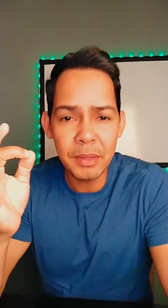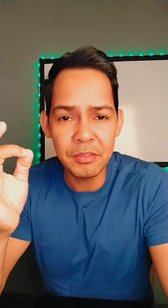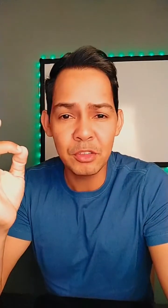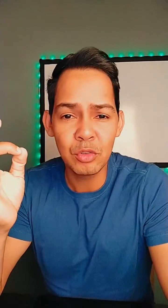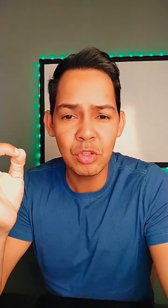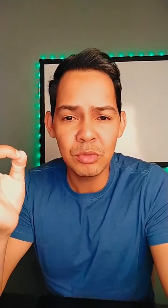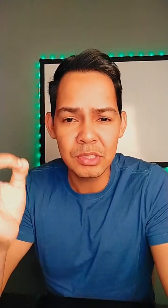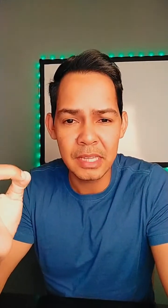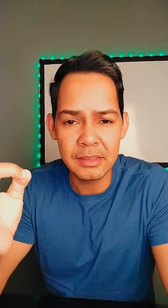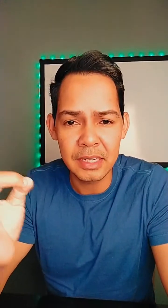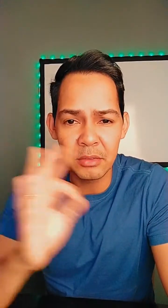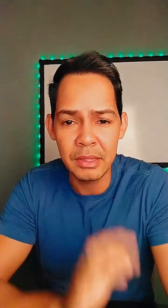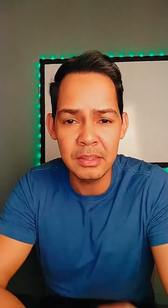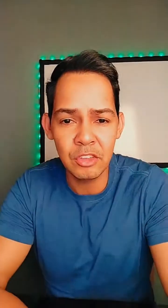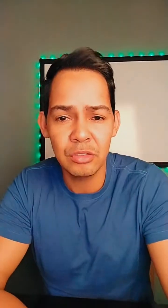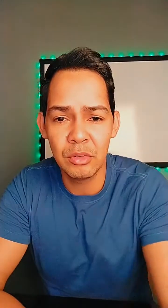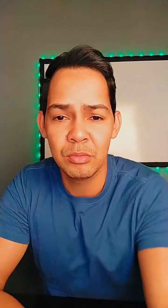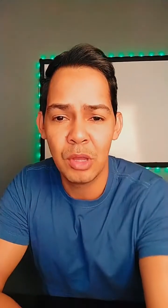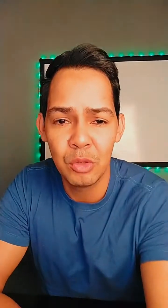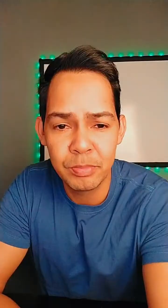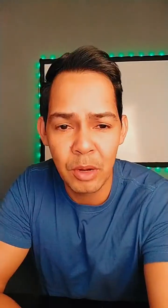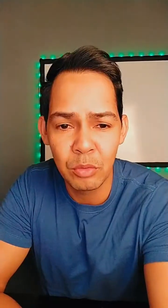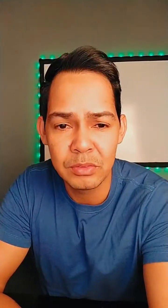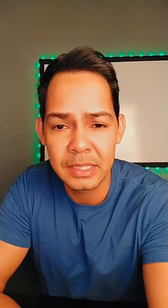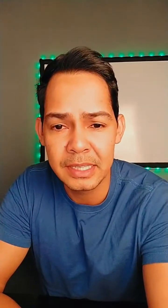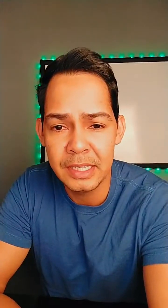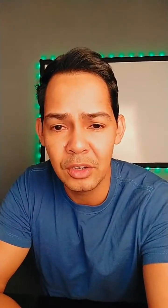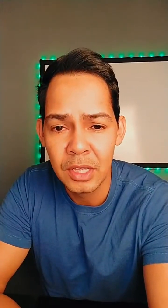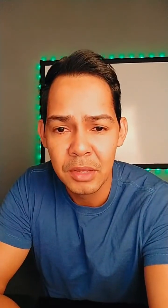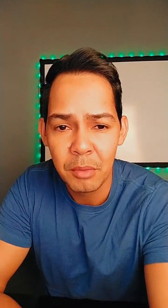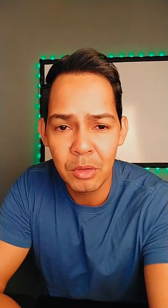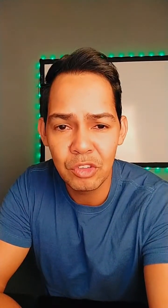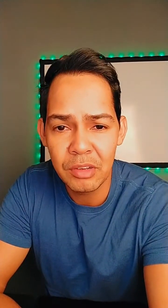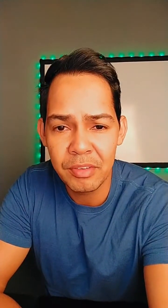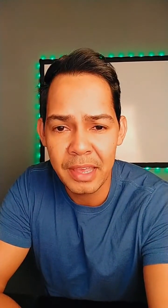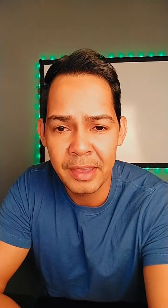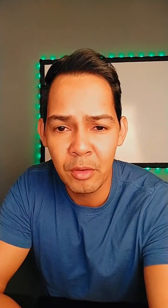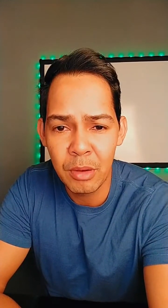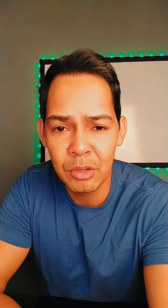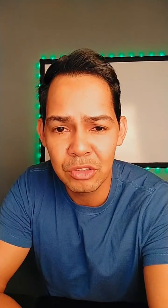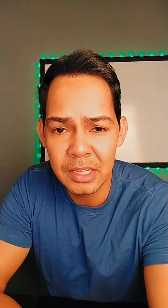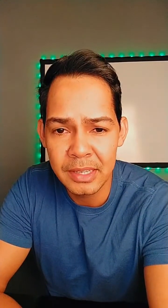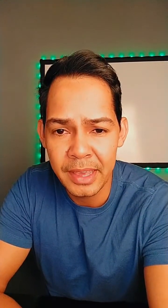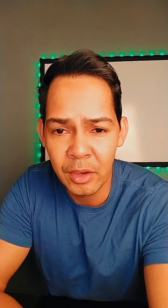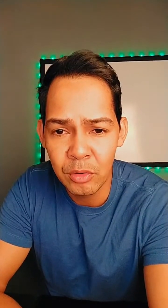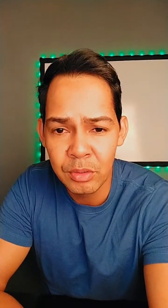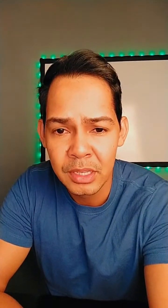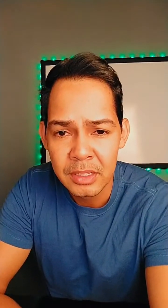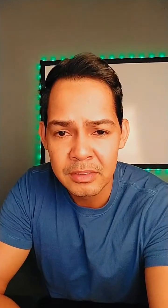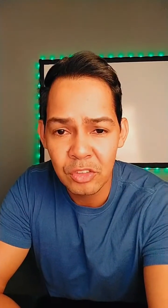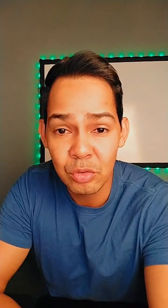bem-vindo, todo mundo que está entrando aí. Deixa eu dar uma boa noite para alguns aqui, ó. Boa noite, Rafael. Boa noite, Daniel. Sejam